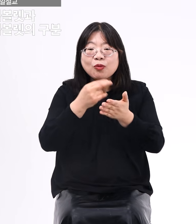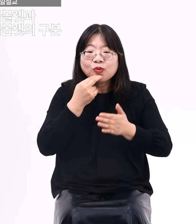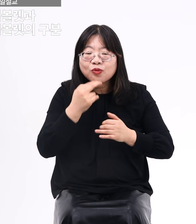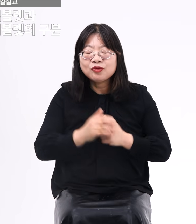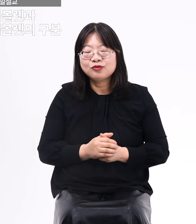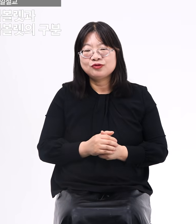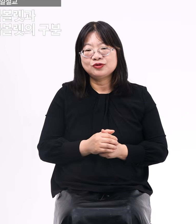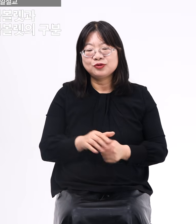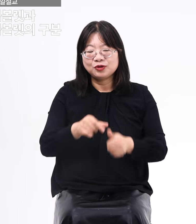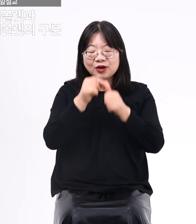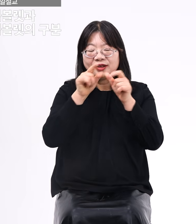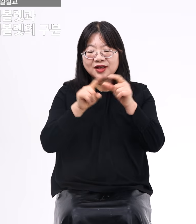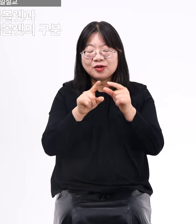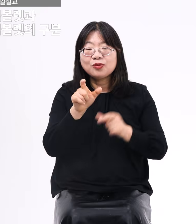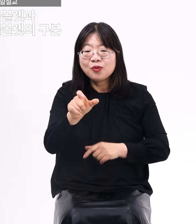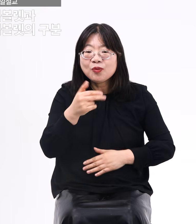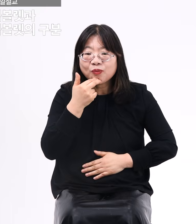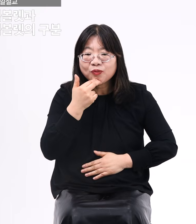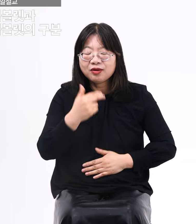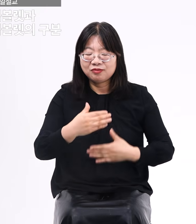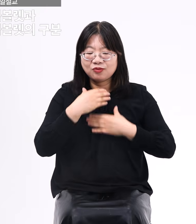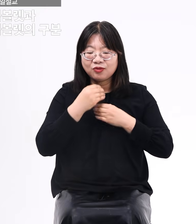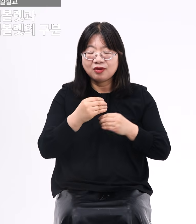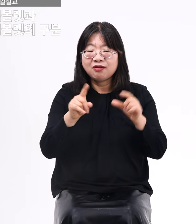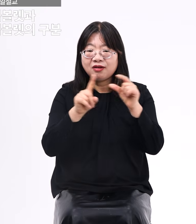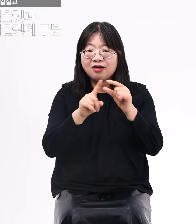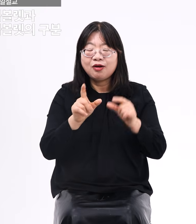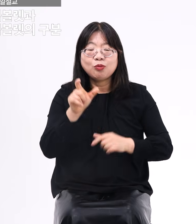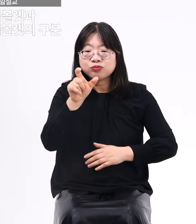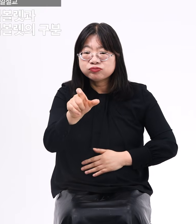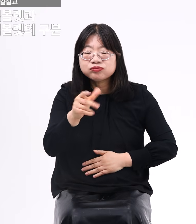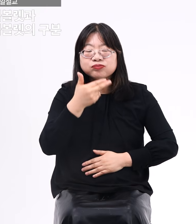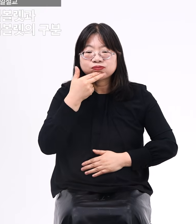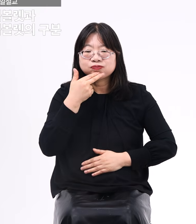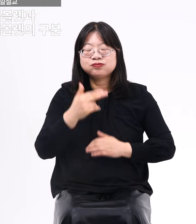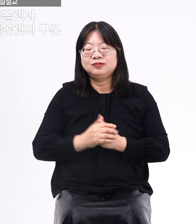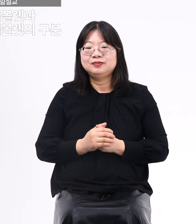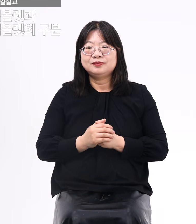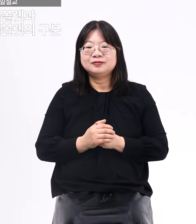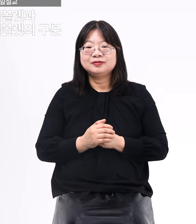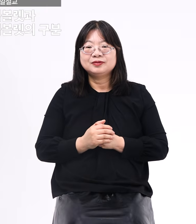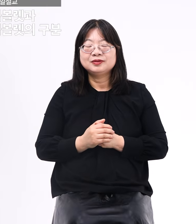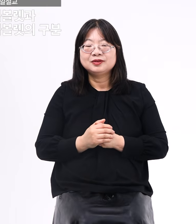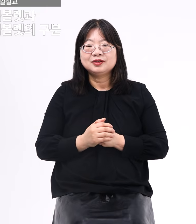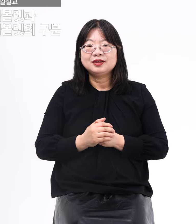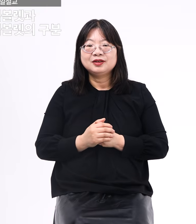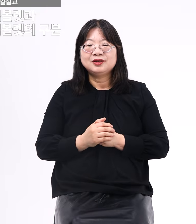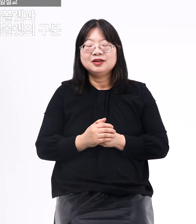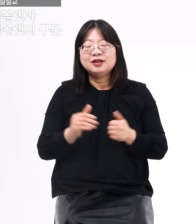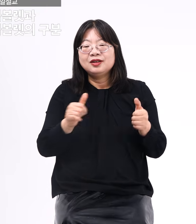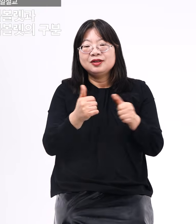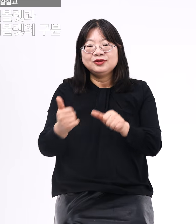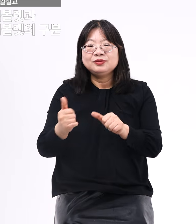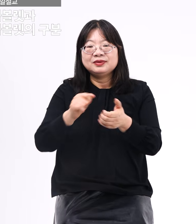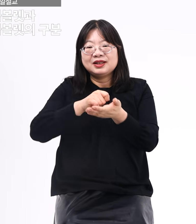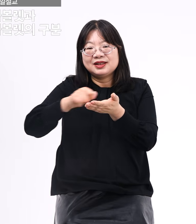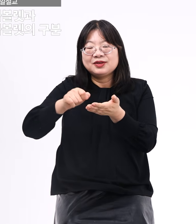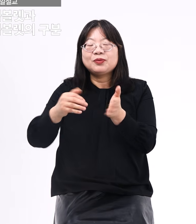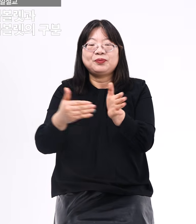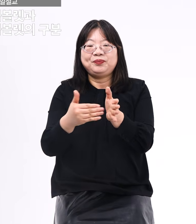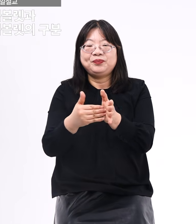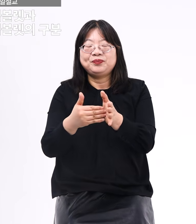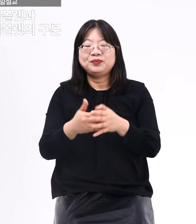표현도 등장하지 않고 평안하였더라는 표현 더더욱 등장하지 않습니다. 그러니까 죽음의 기록으로 끝이